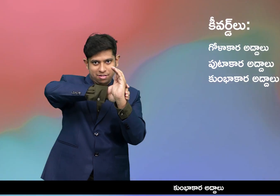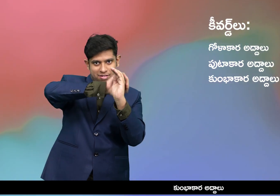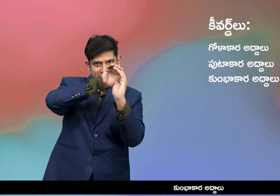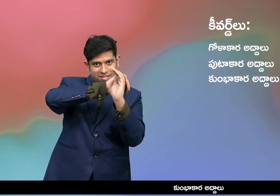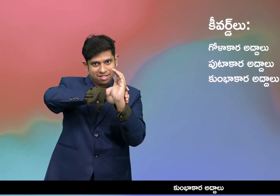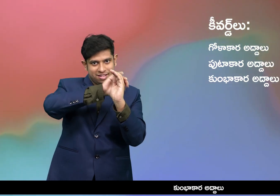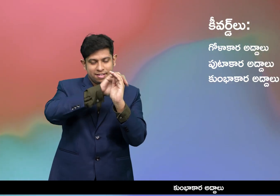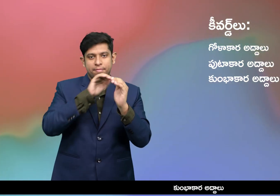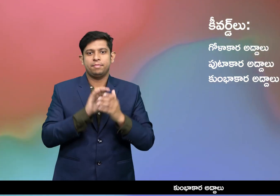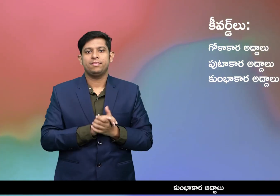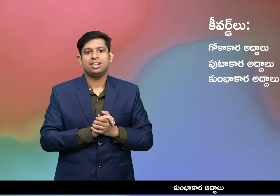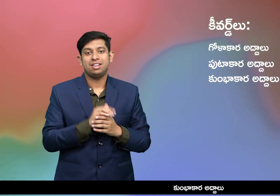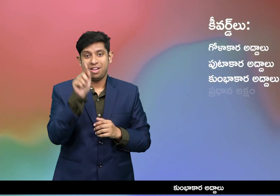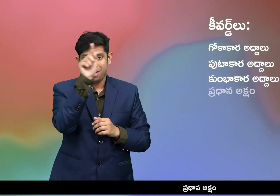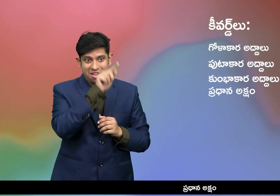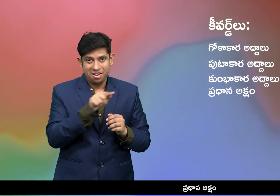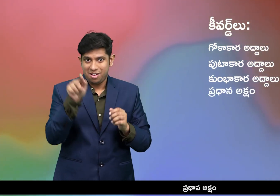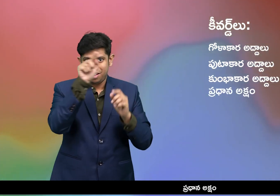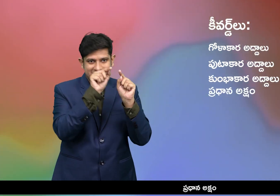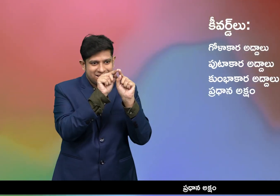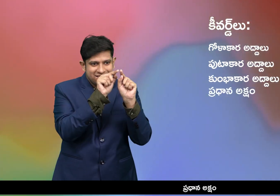కుంభాకార అద్దాలు, ప్రధాన అక్షం,